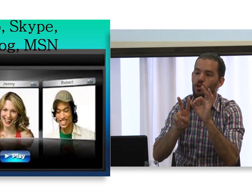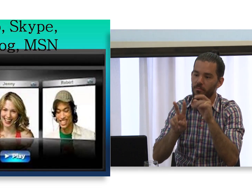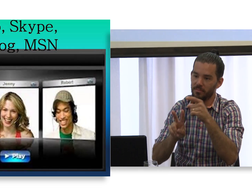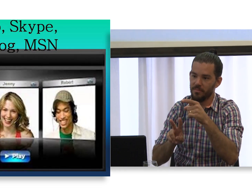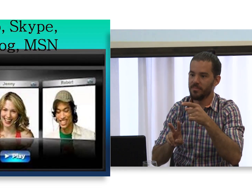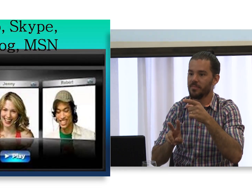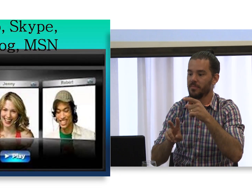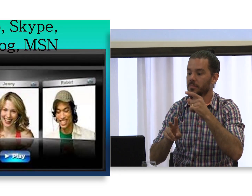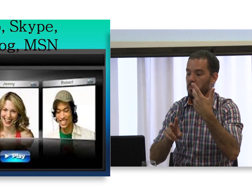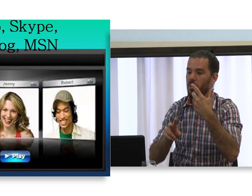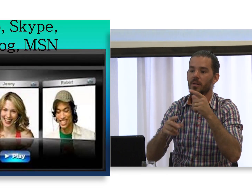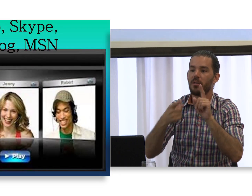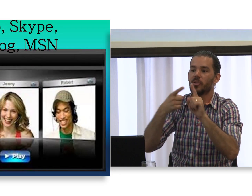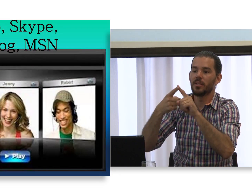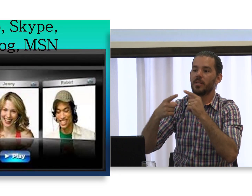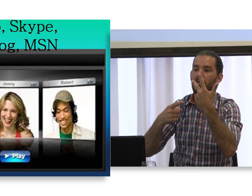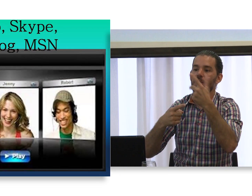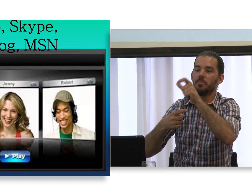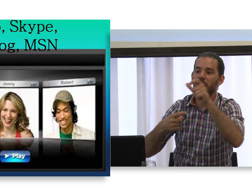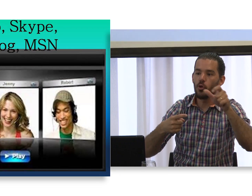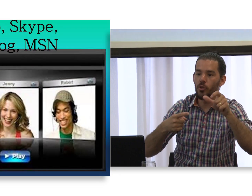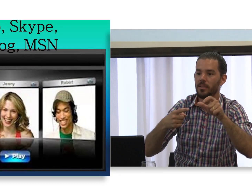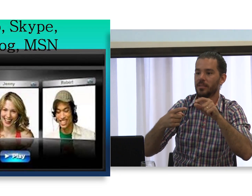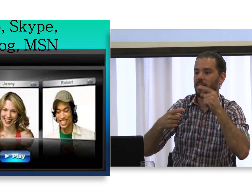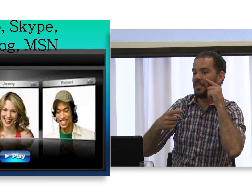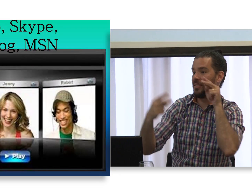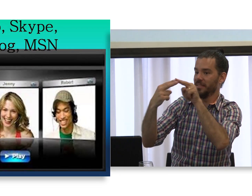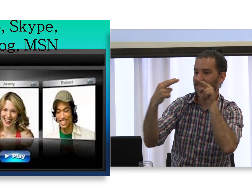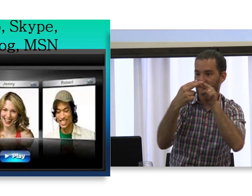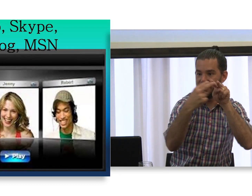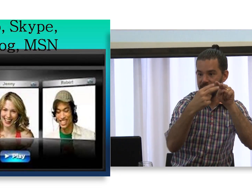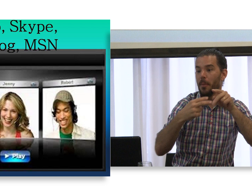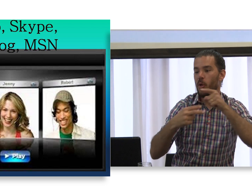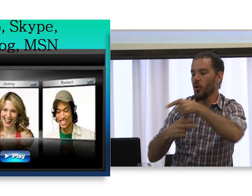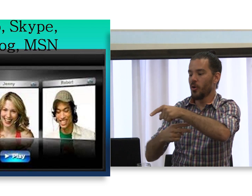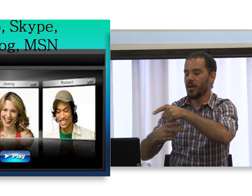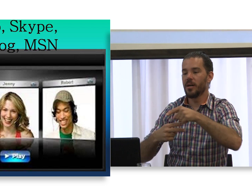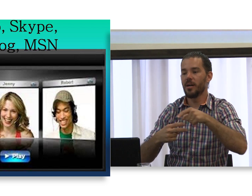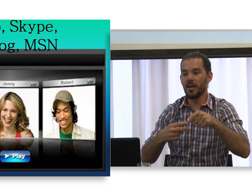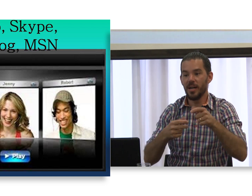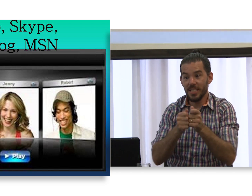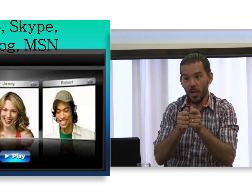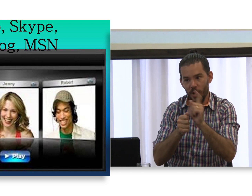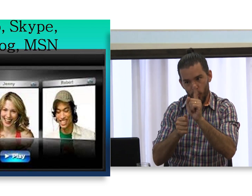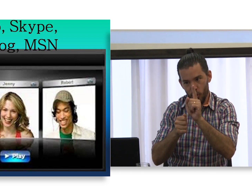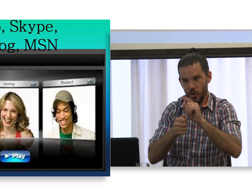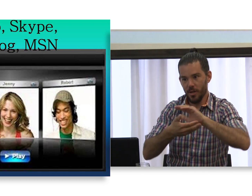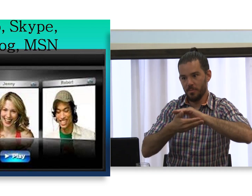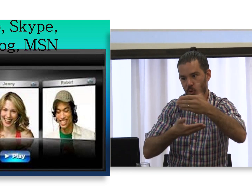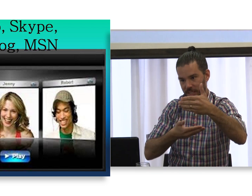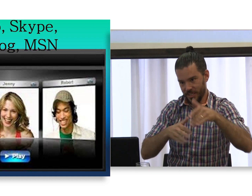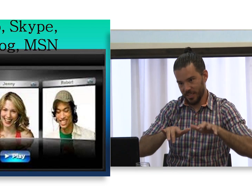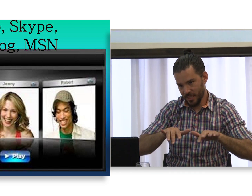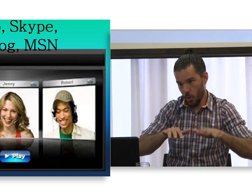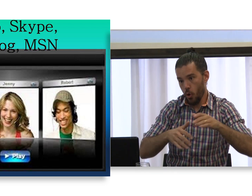Hay otro que se llama Ovo, que puede conectarse, puede haber una charla entre 3 personas, que no es como un celular, se